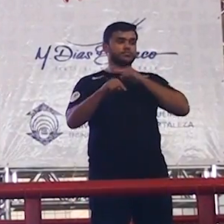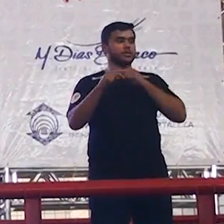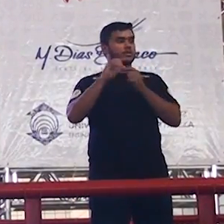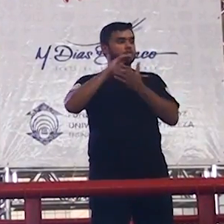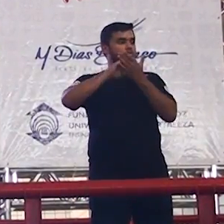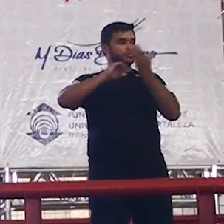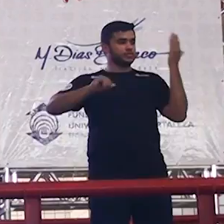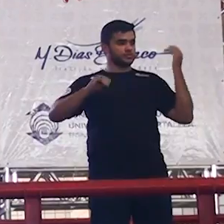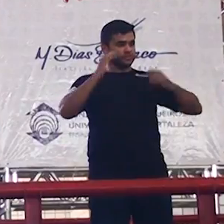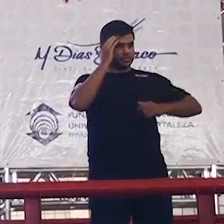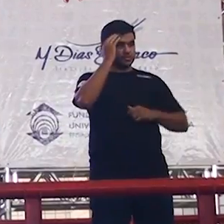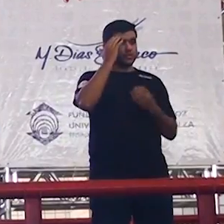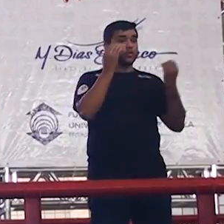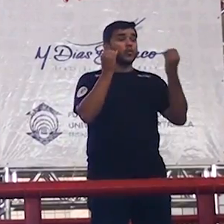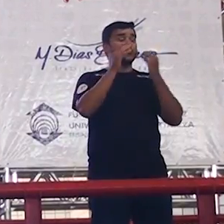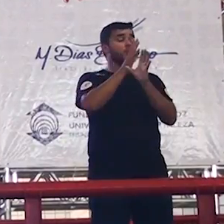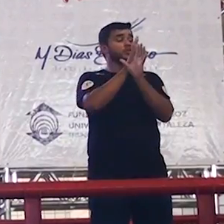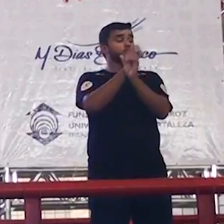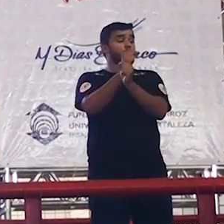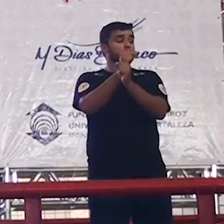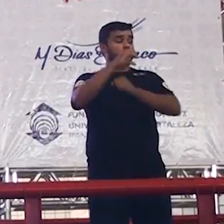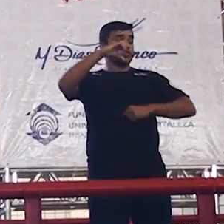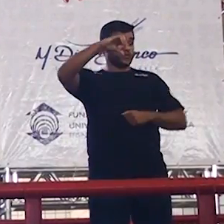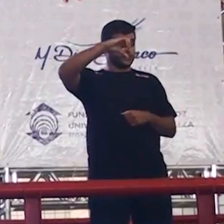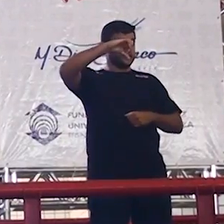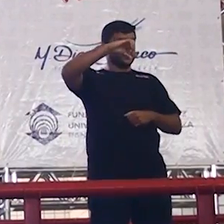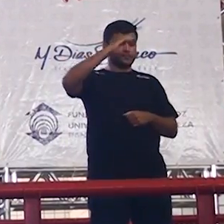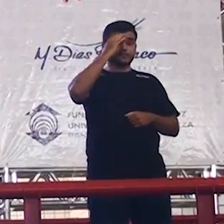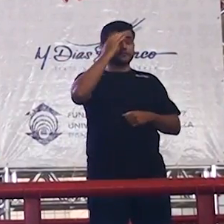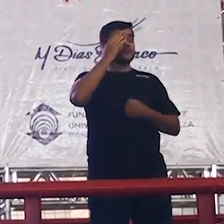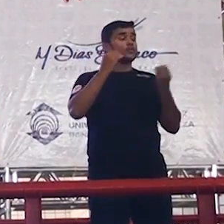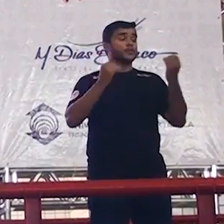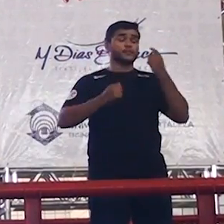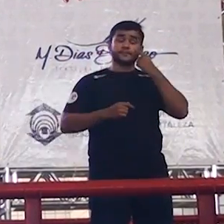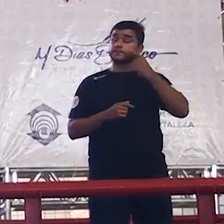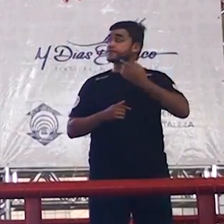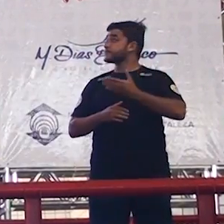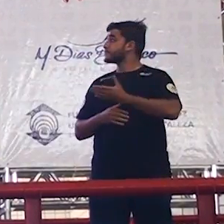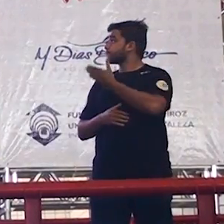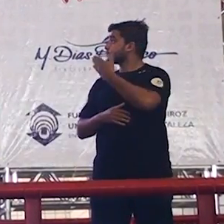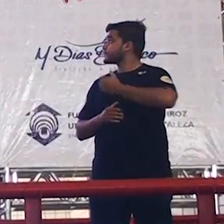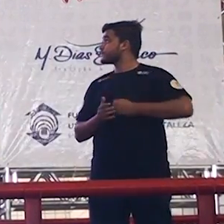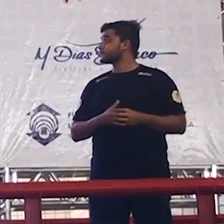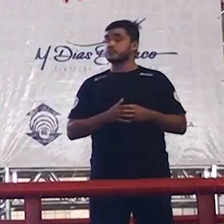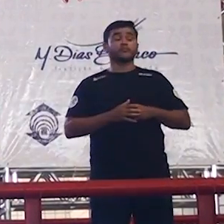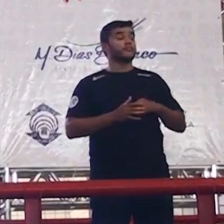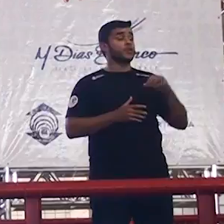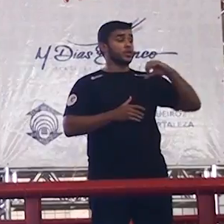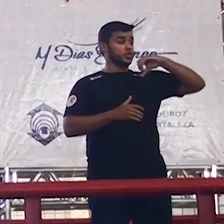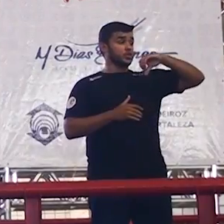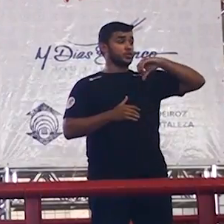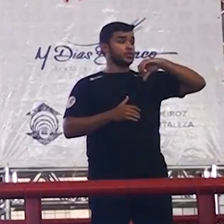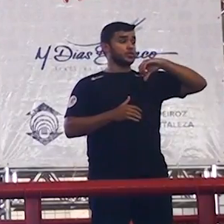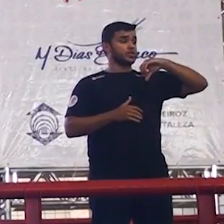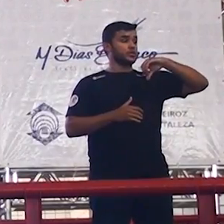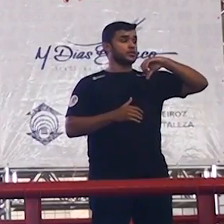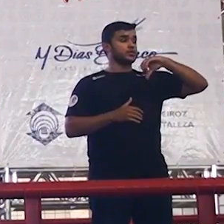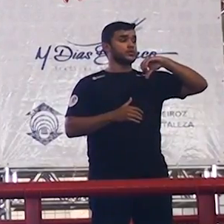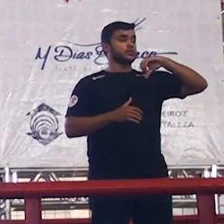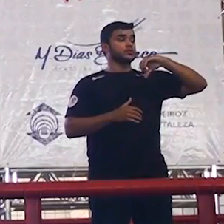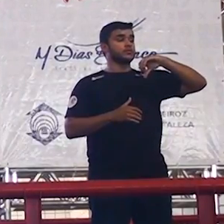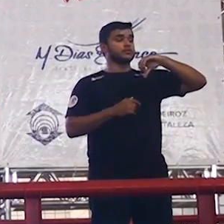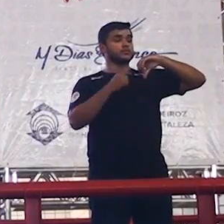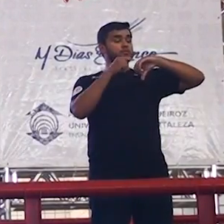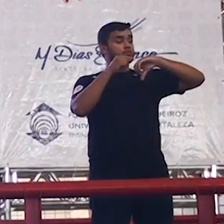só posso usar o resultado 9. Então, vai ficar 9 seria a